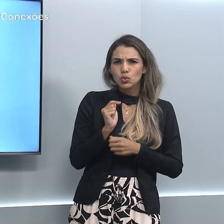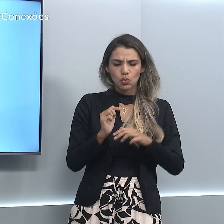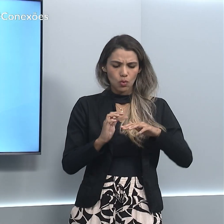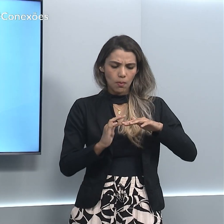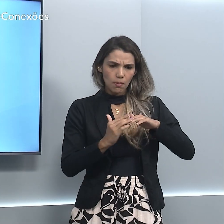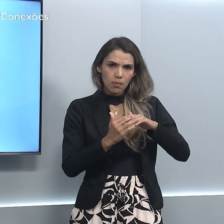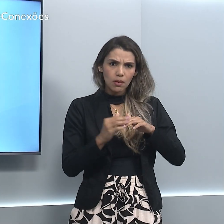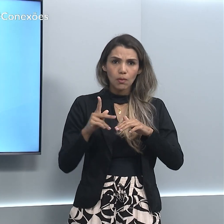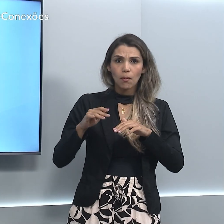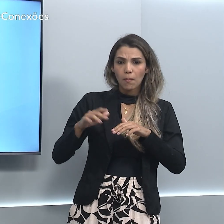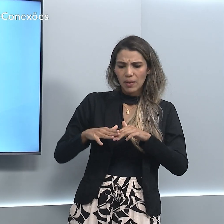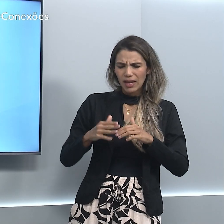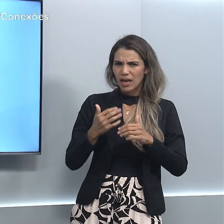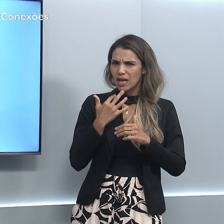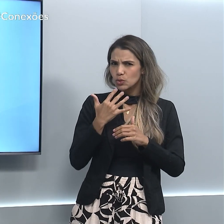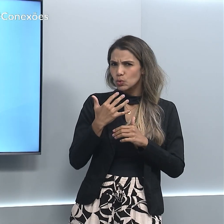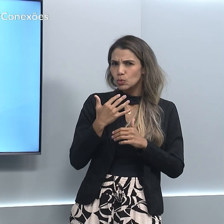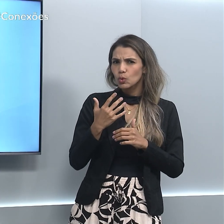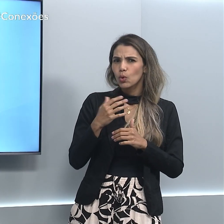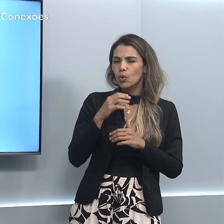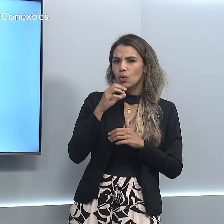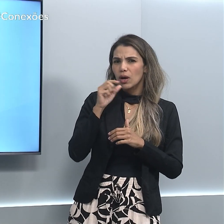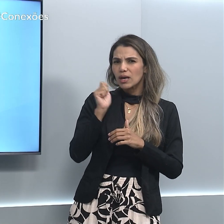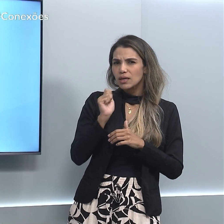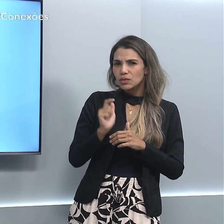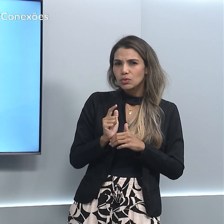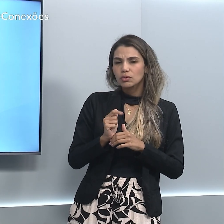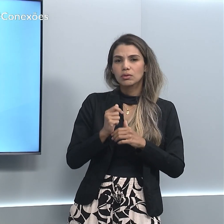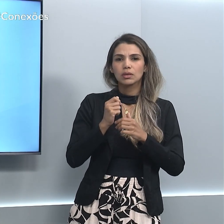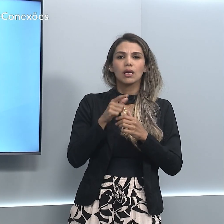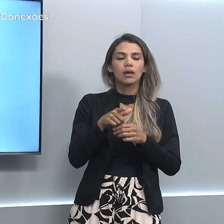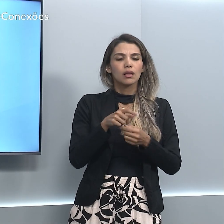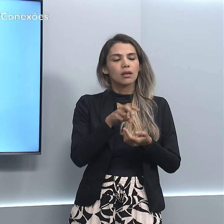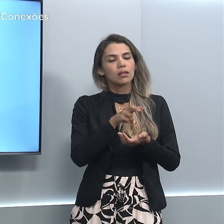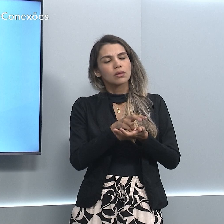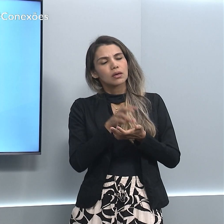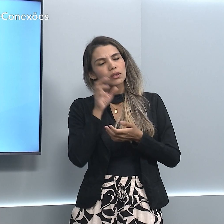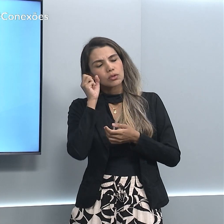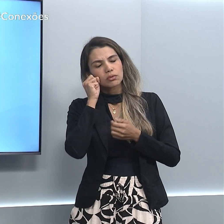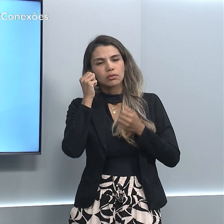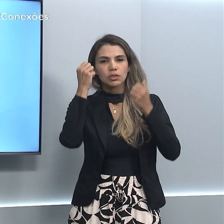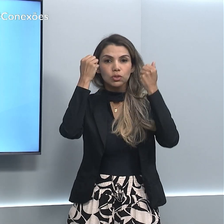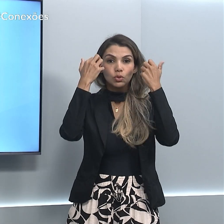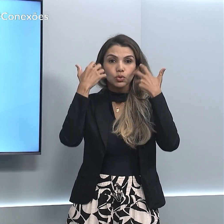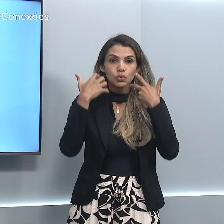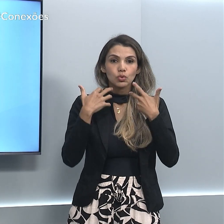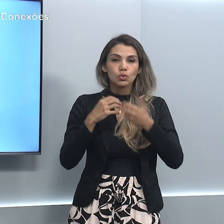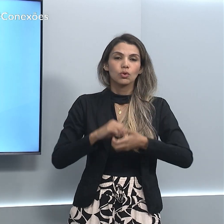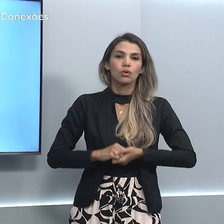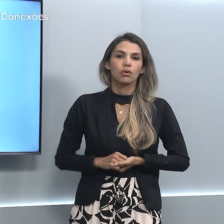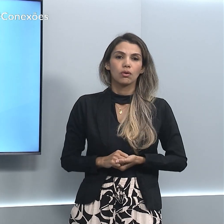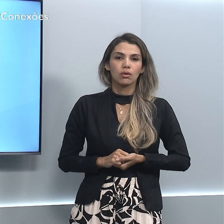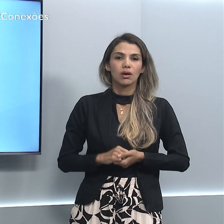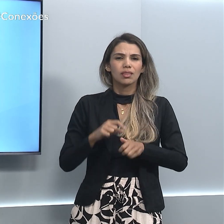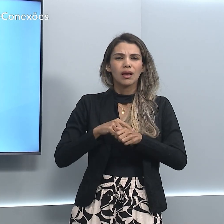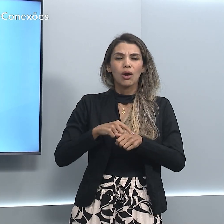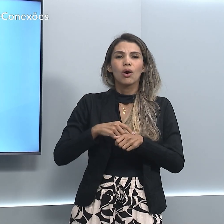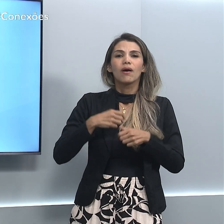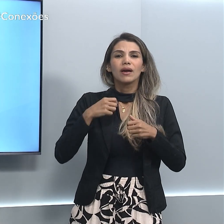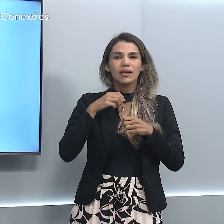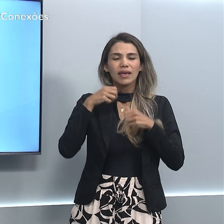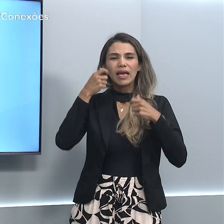pés, suor intenso mesmo em repouso, palidez durante o choro, respiração